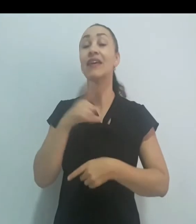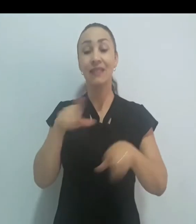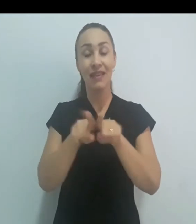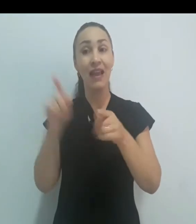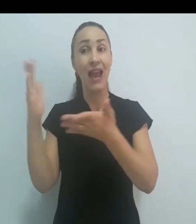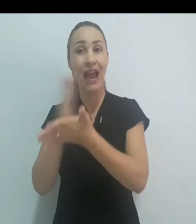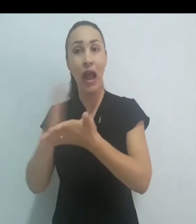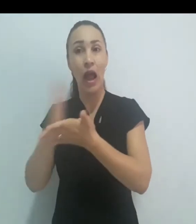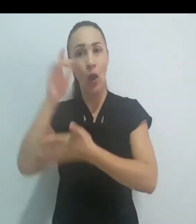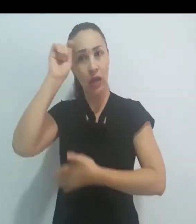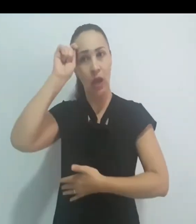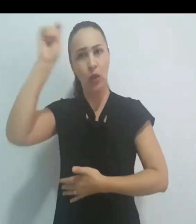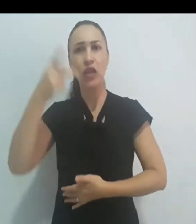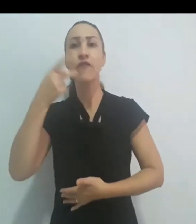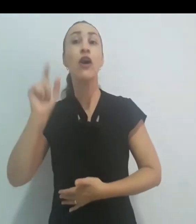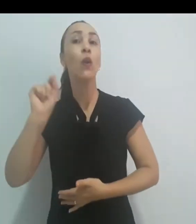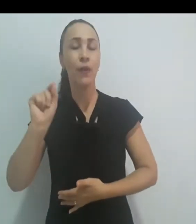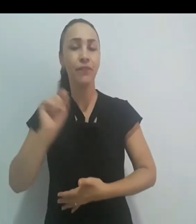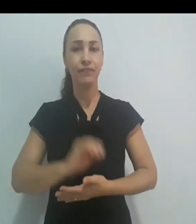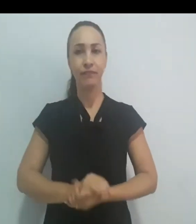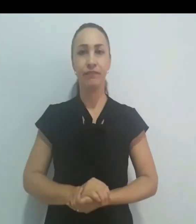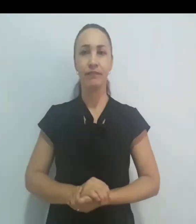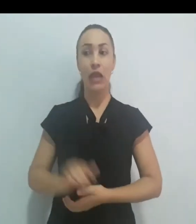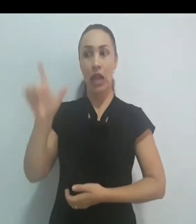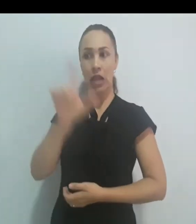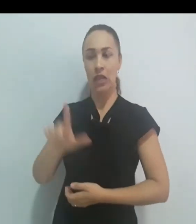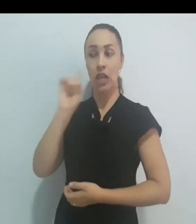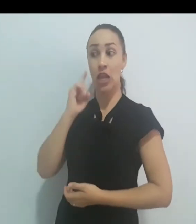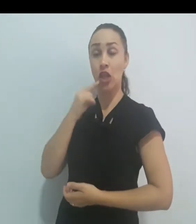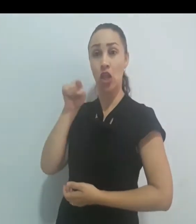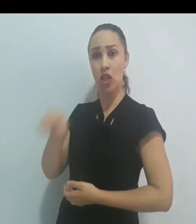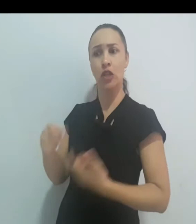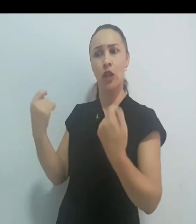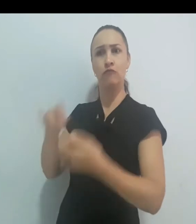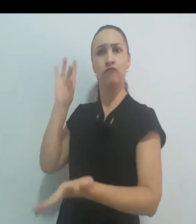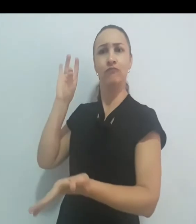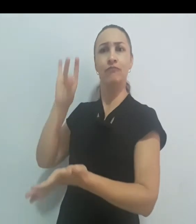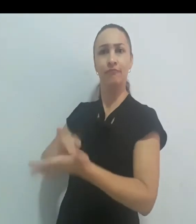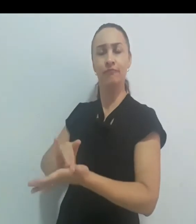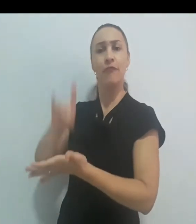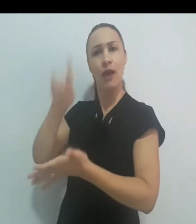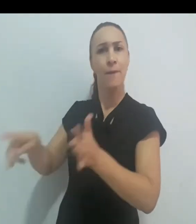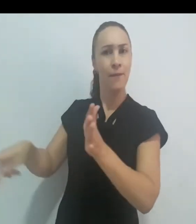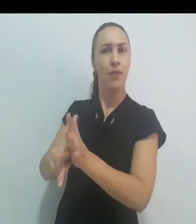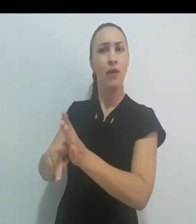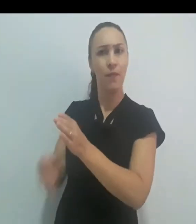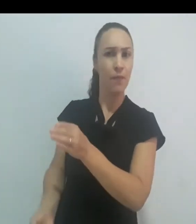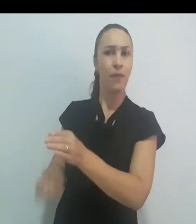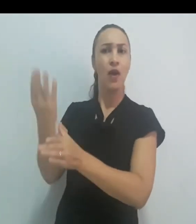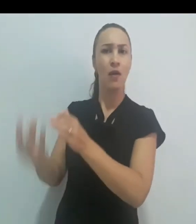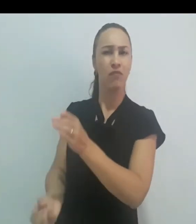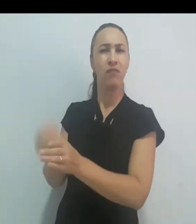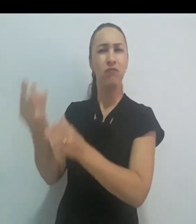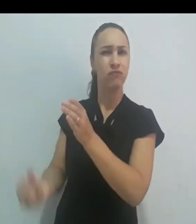existem também autores que dizem que a literatura surda ela precisa ser